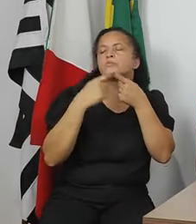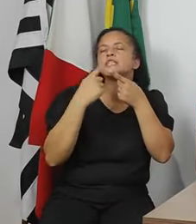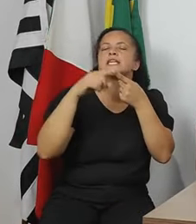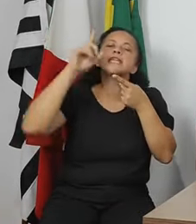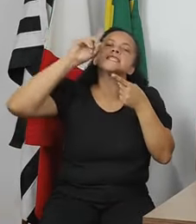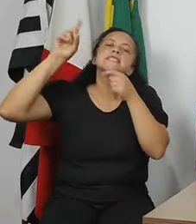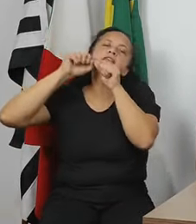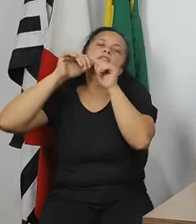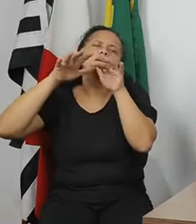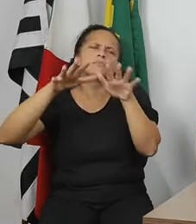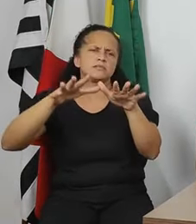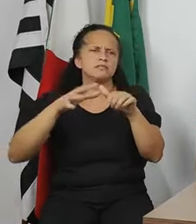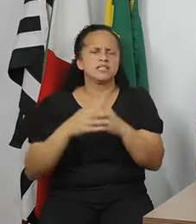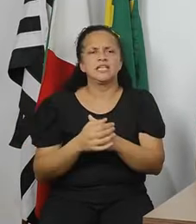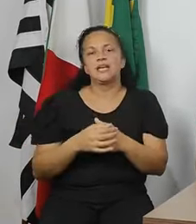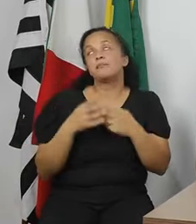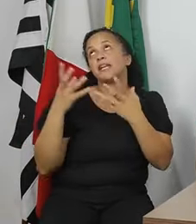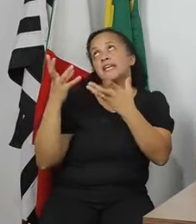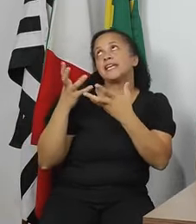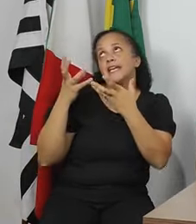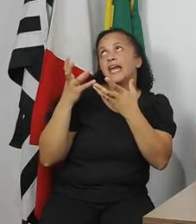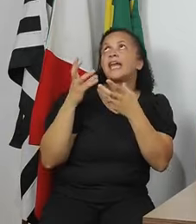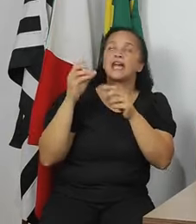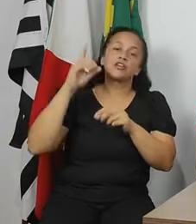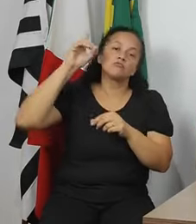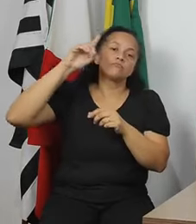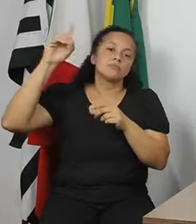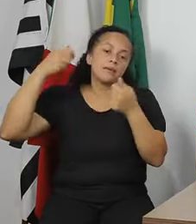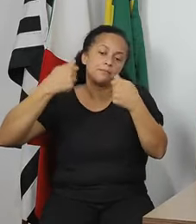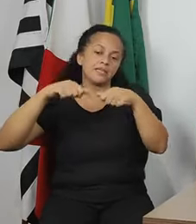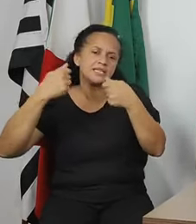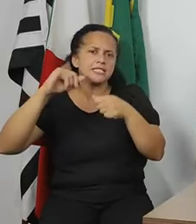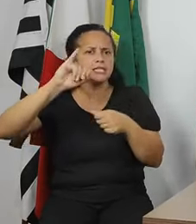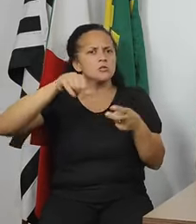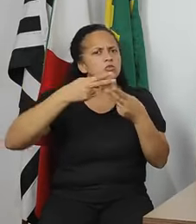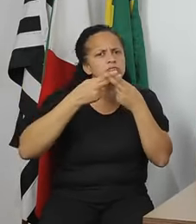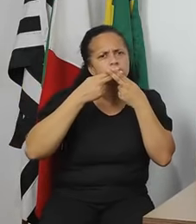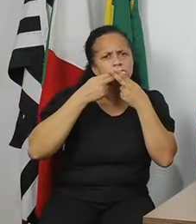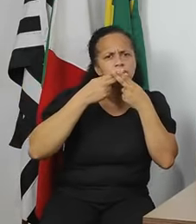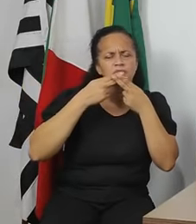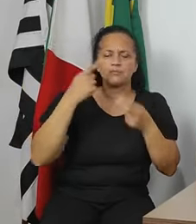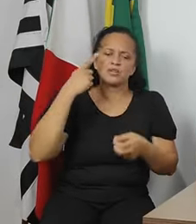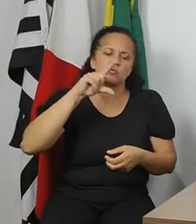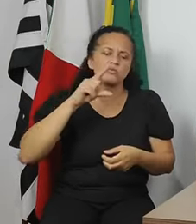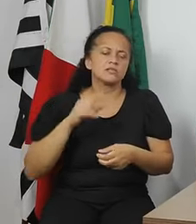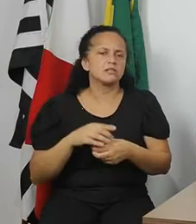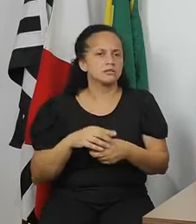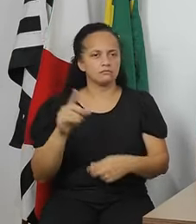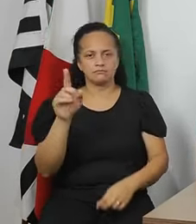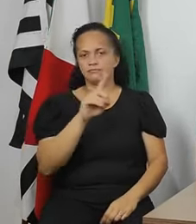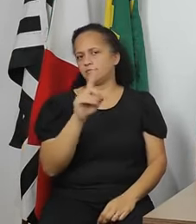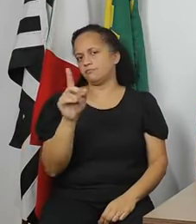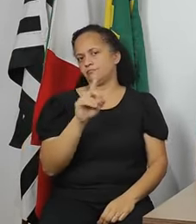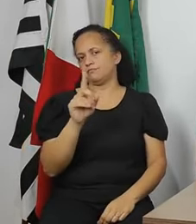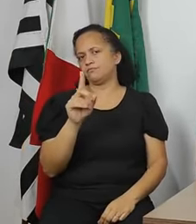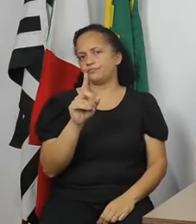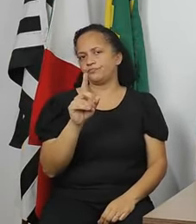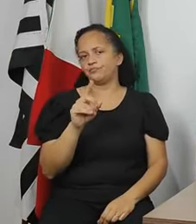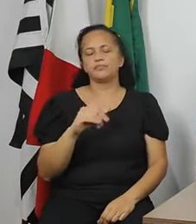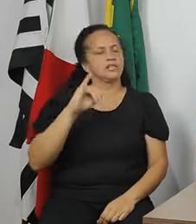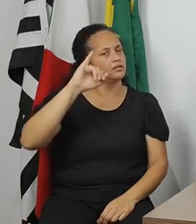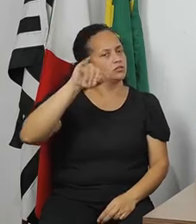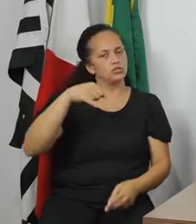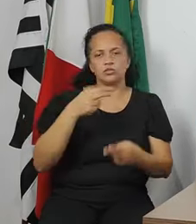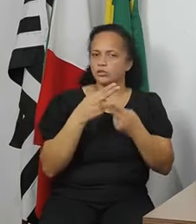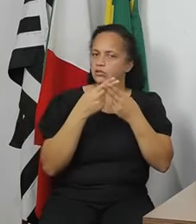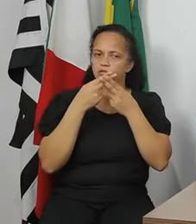jejuar para conseguir isso de Deus. Preciso jejuar para conquistar aquilo. Não, o jejum, ele não tem que ser